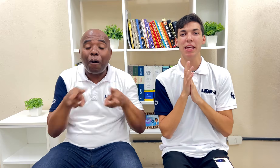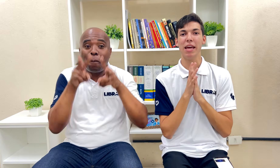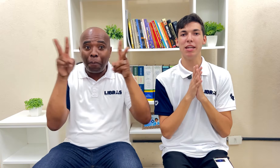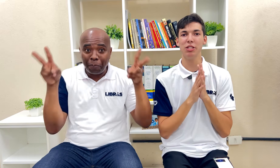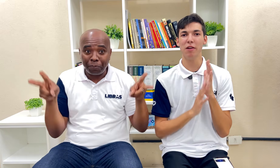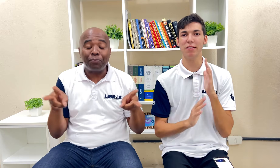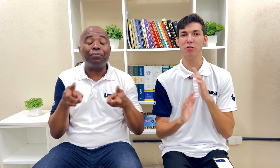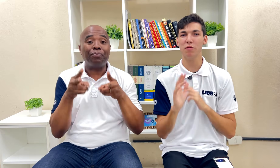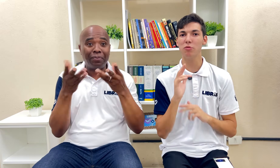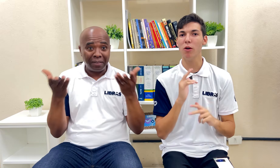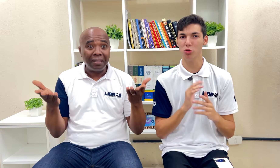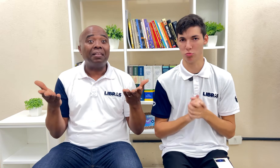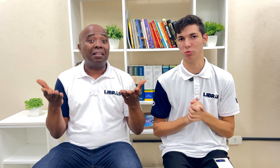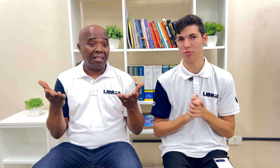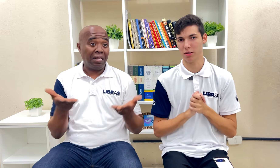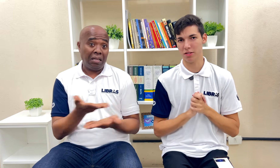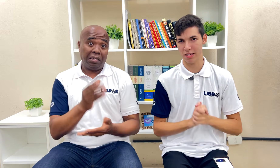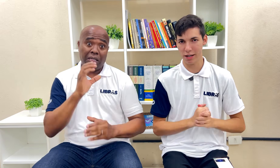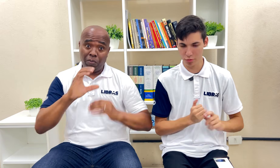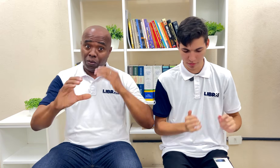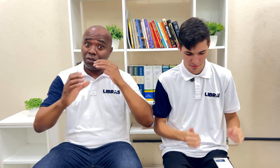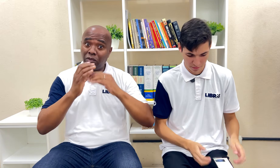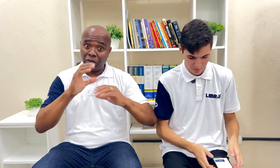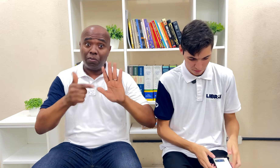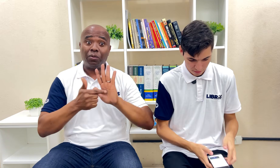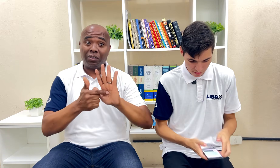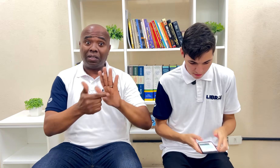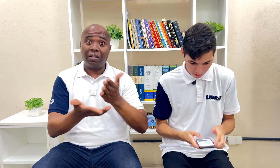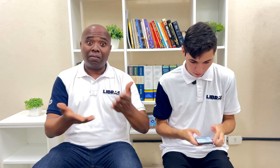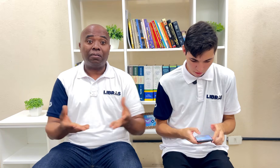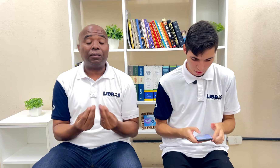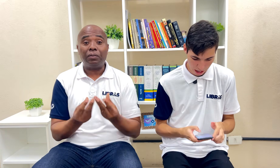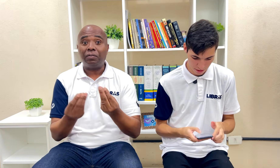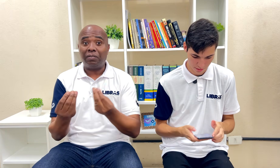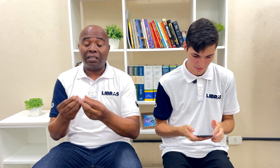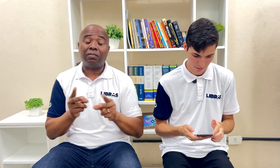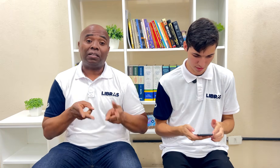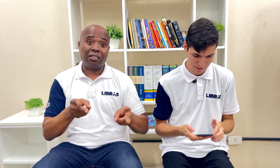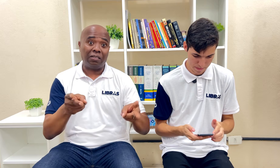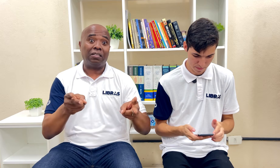aí a gente vai fazendo um visual junto, certo? Então vamos lá.